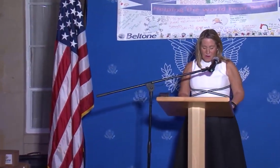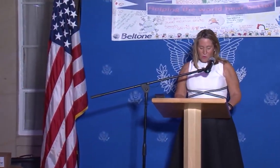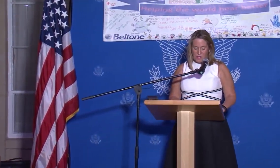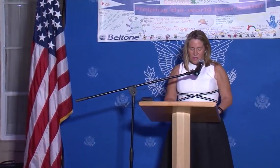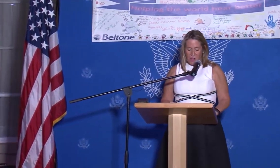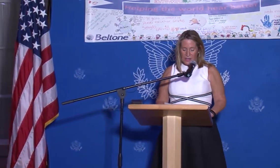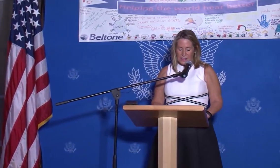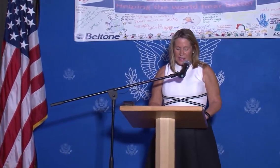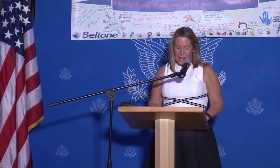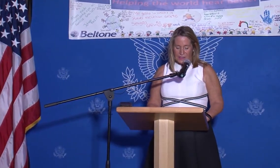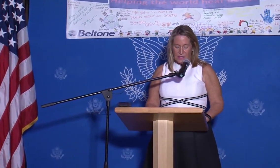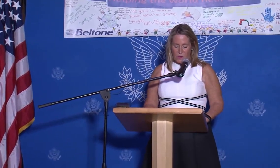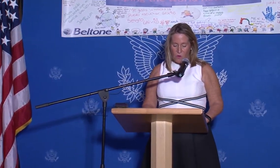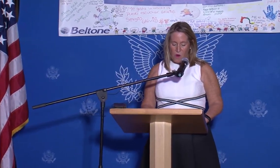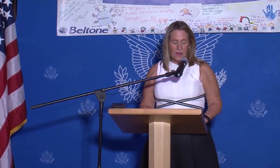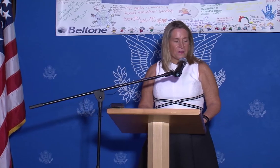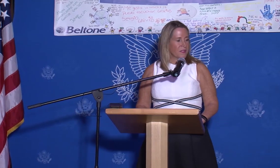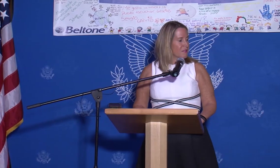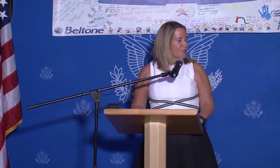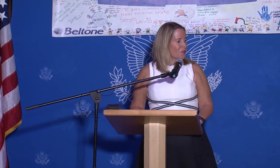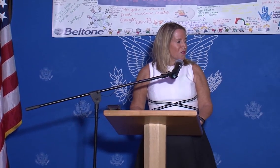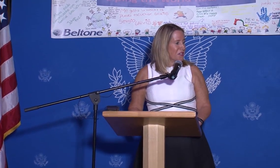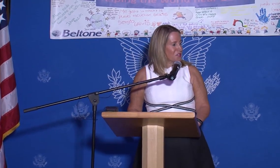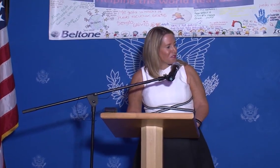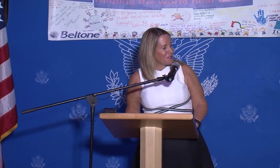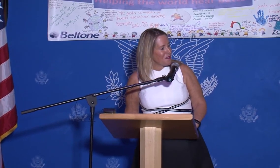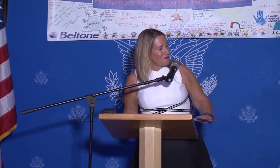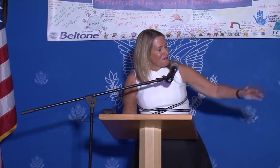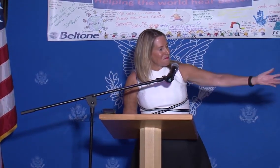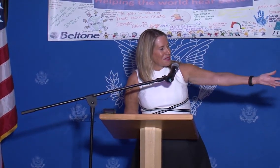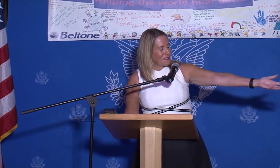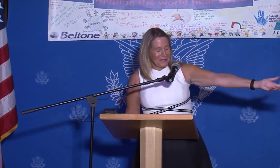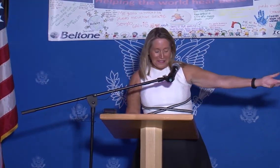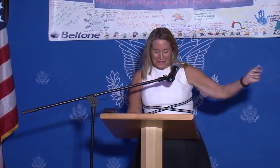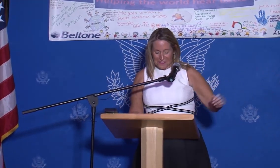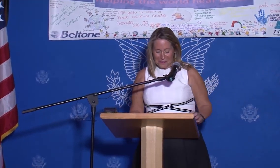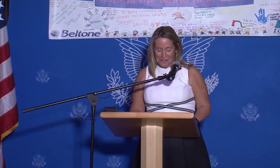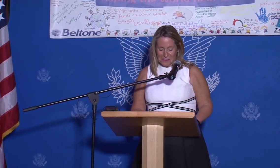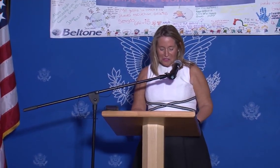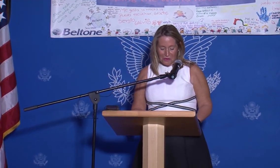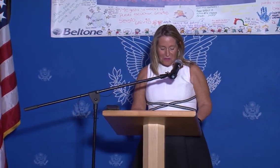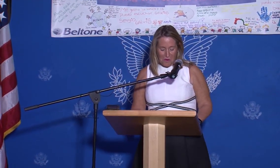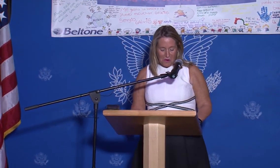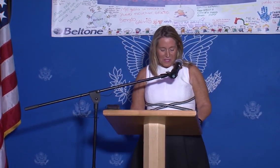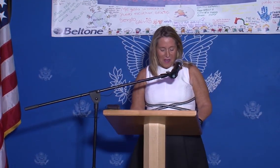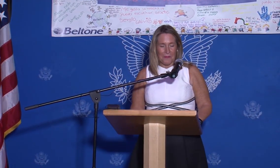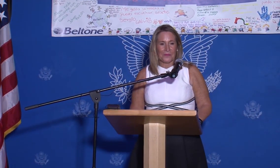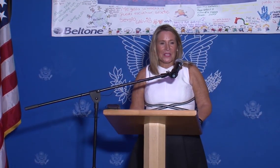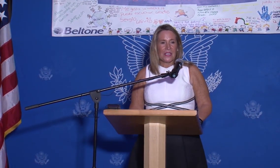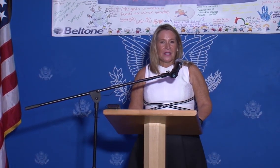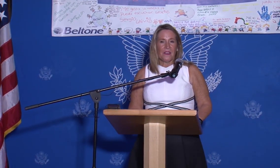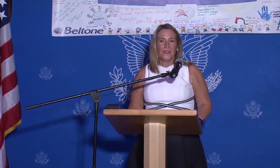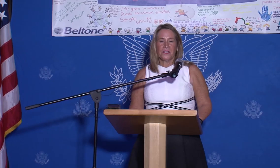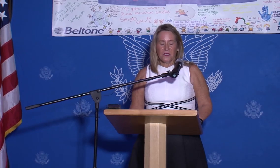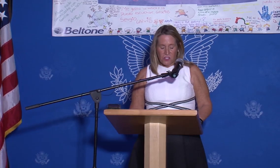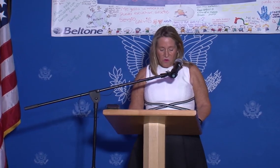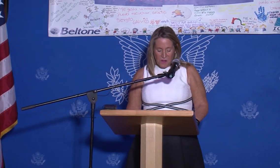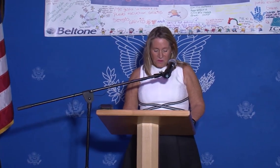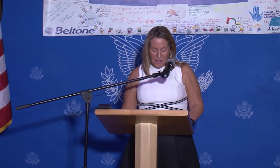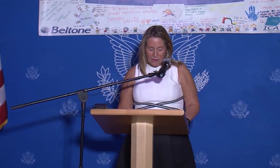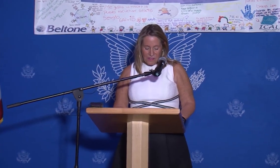nosotros estuvo aquí en Ical y vimos exactamente qué significa esta donación para todos los niños de